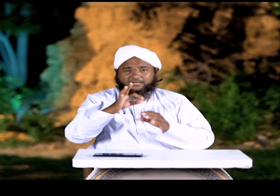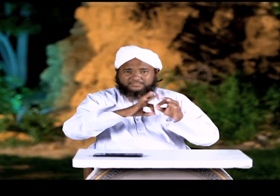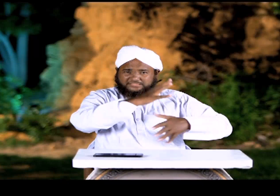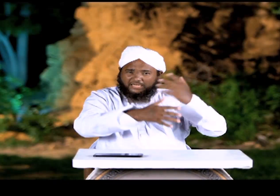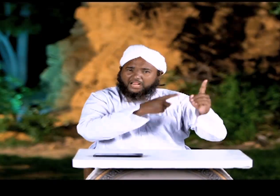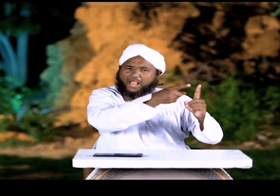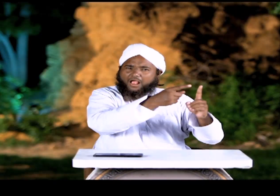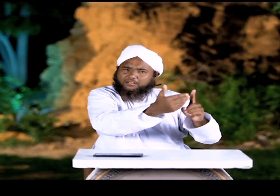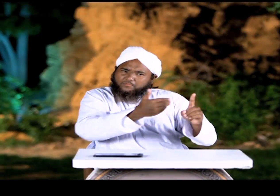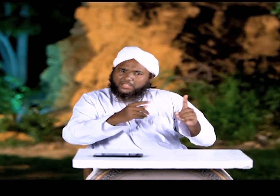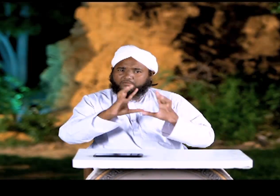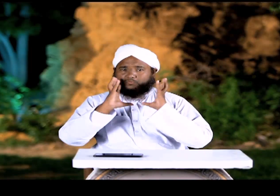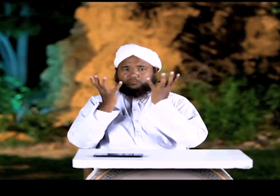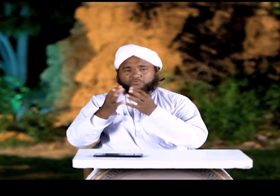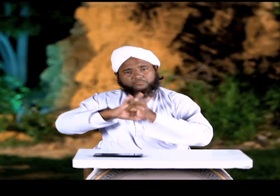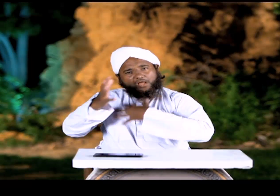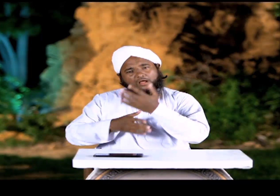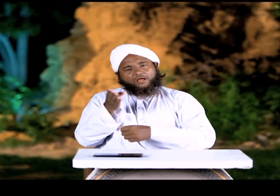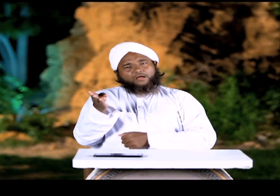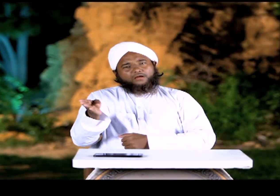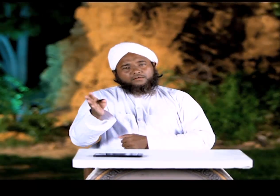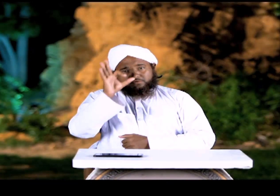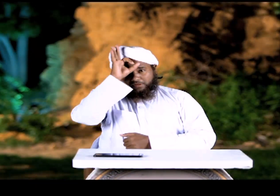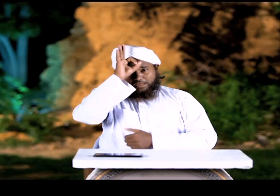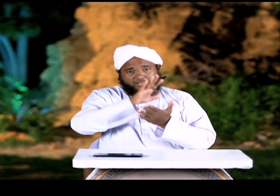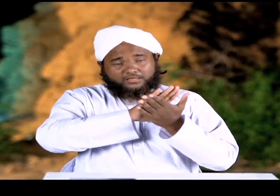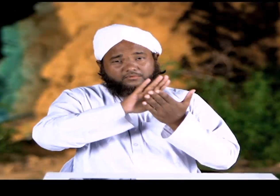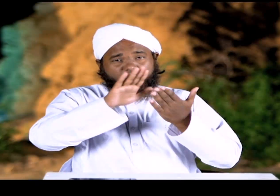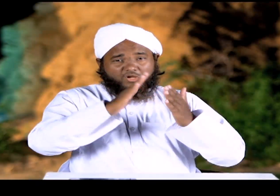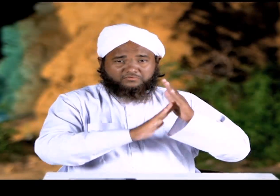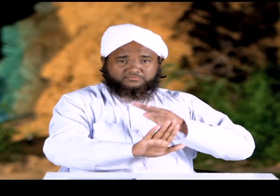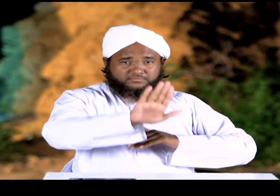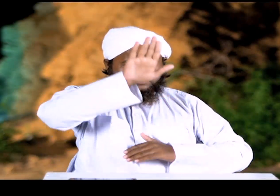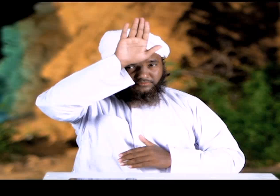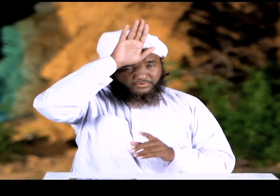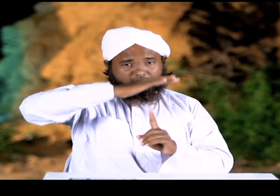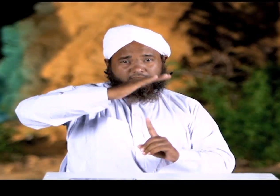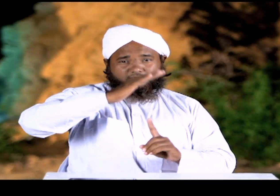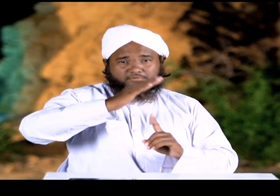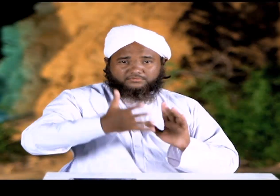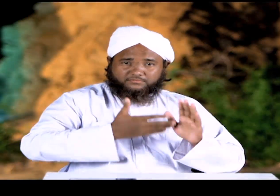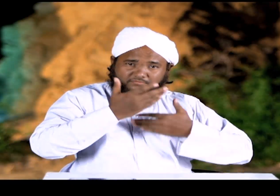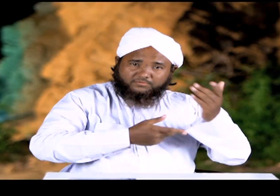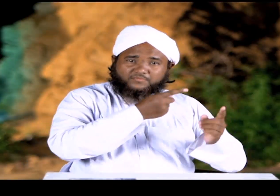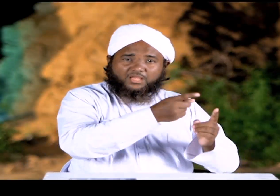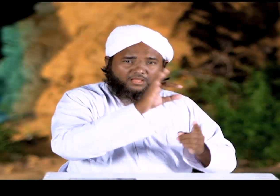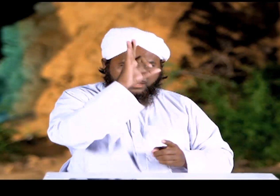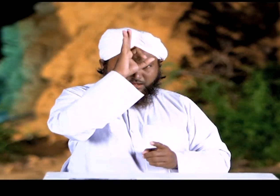آگ سے پہلے یہیں آگ لگا دی۔ حضرت سیدنا امام عالی مقام رضی اللہ عنہ نے فرمایا: